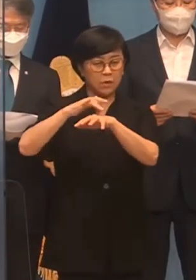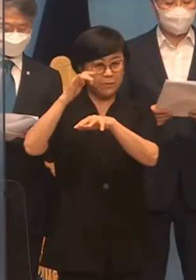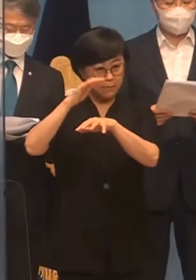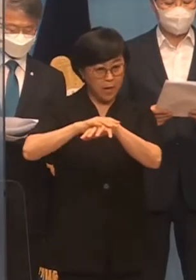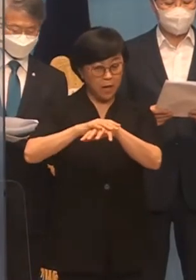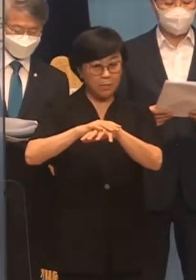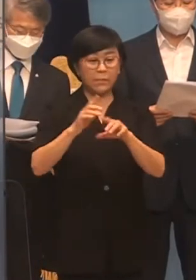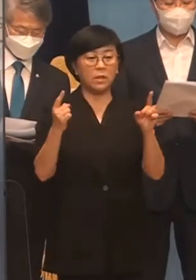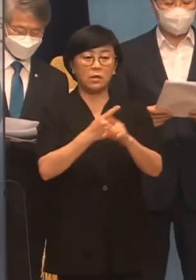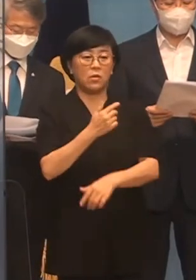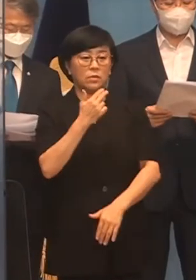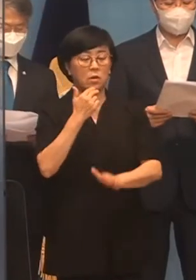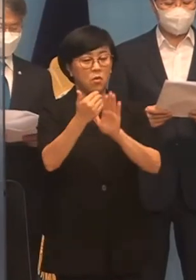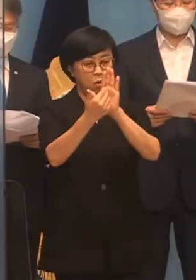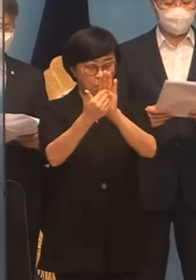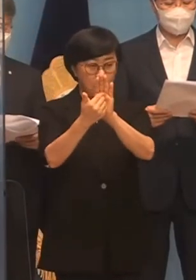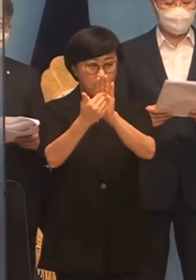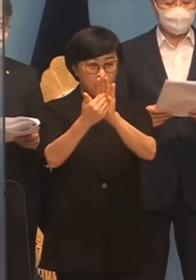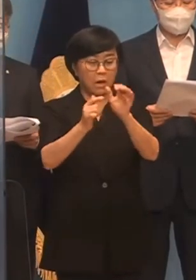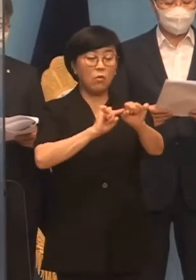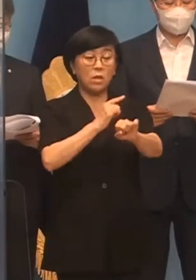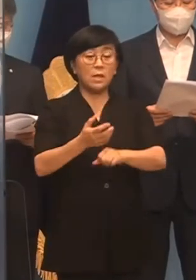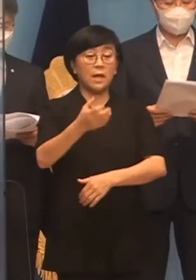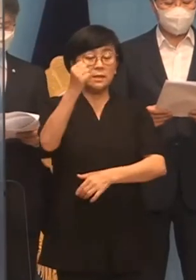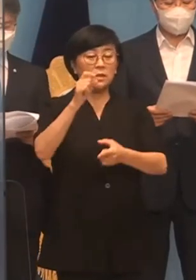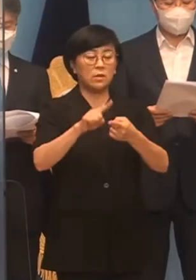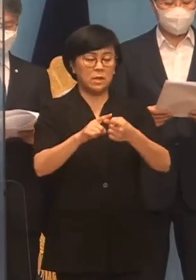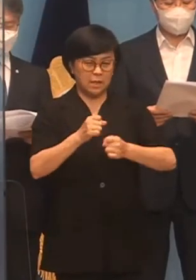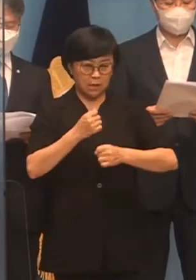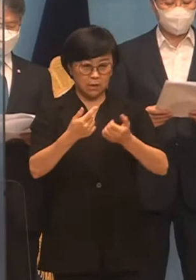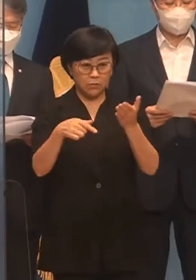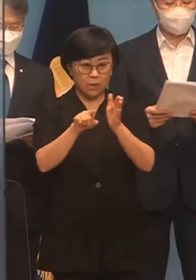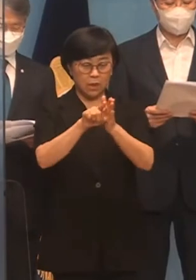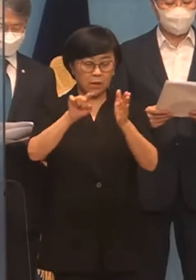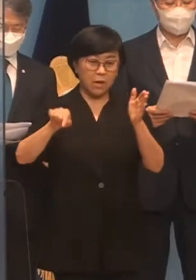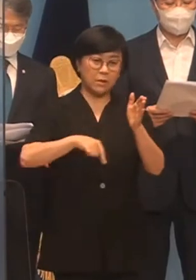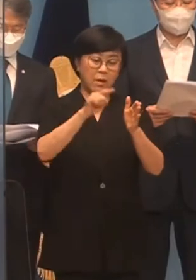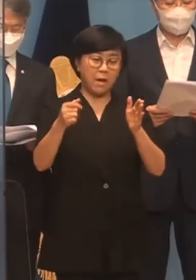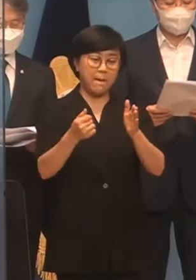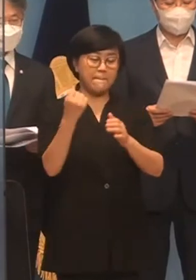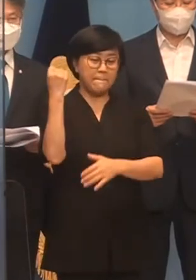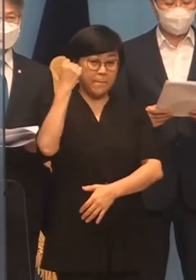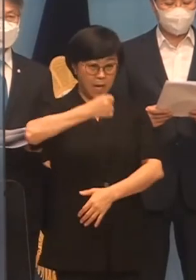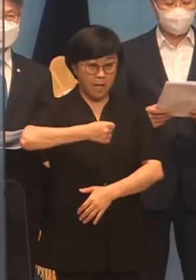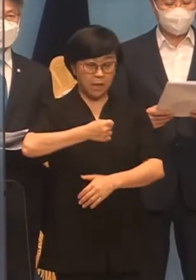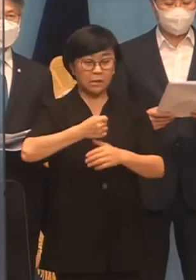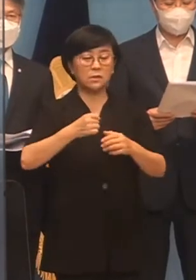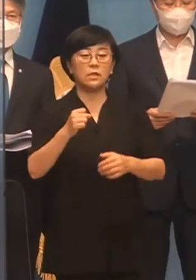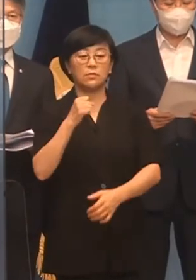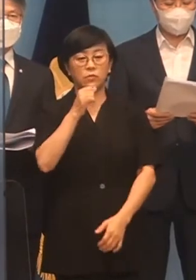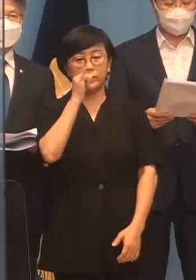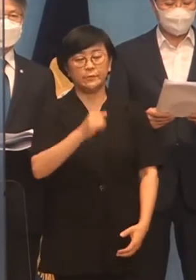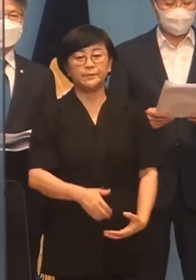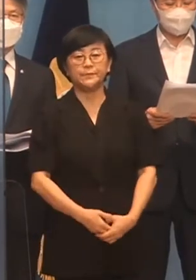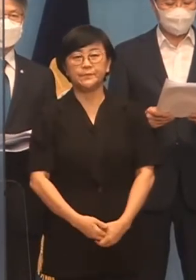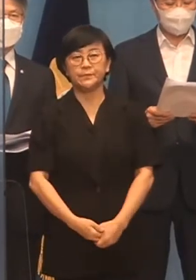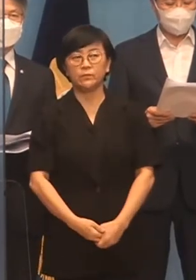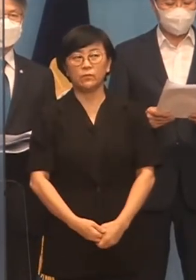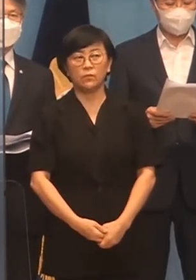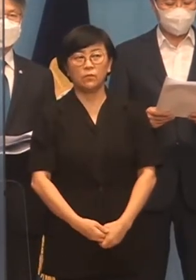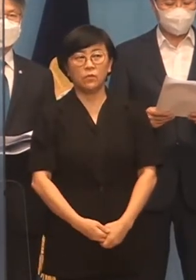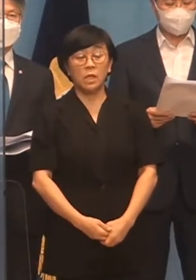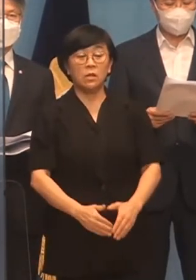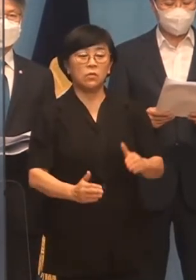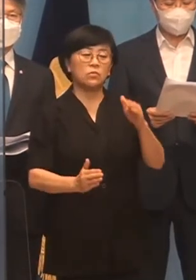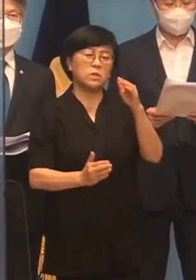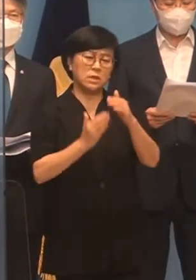없습니다. 개혁을 거부하며 기득권을 지켜내려는 검찰 내 저항 세력들도 온전해 있습니다. 때로는